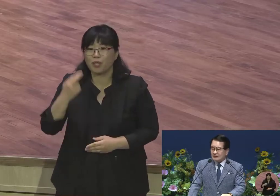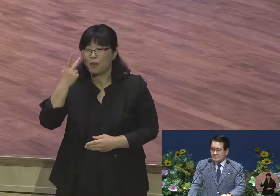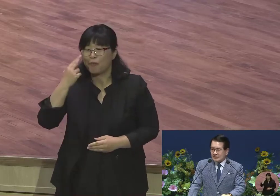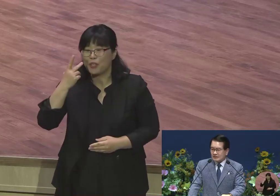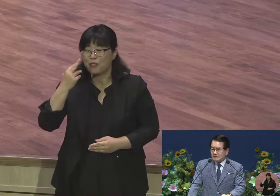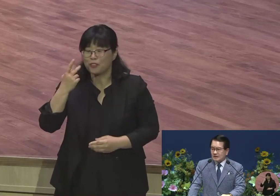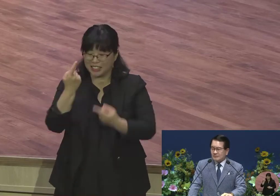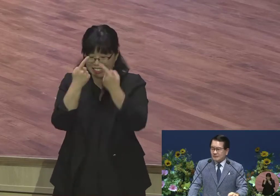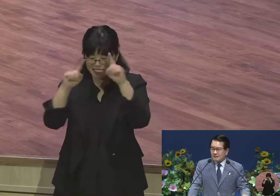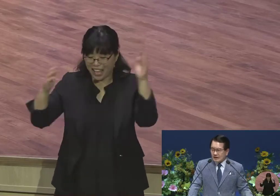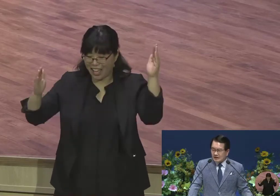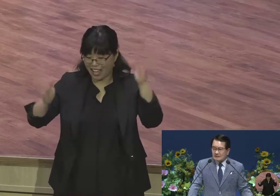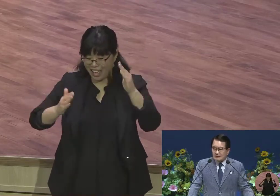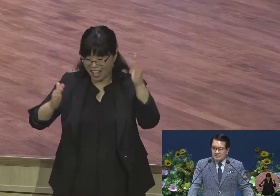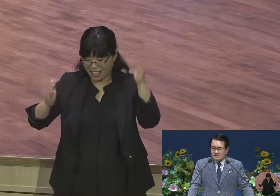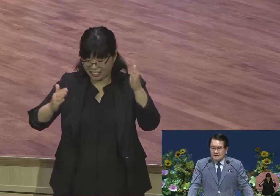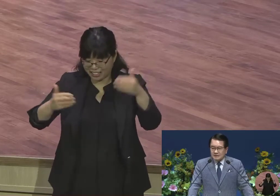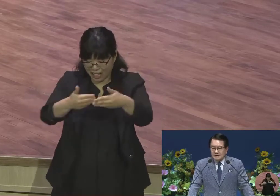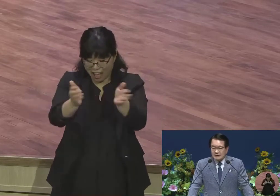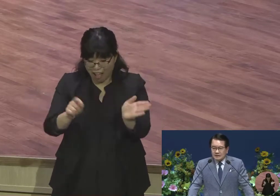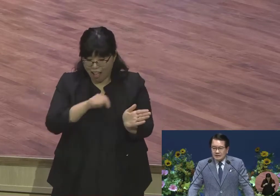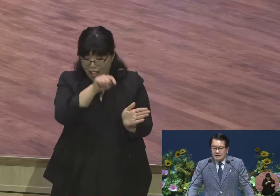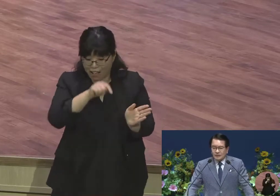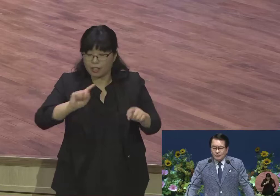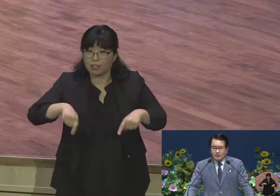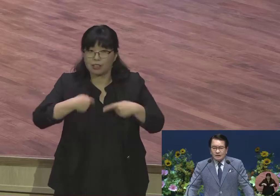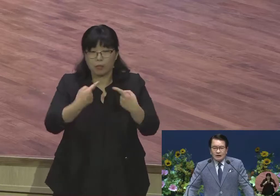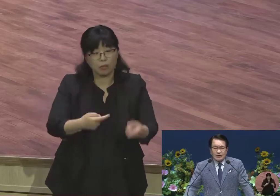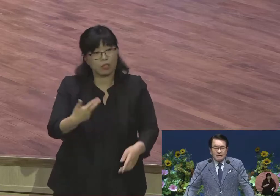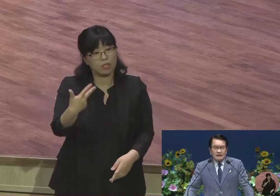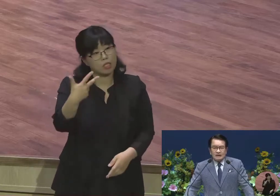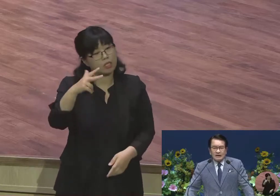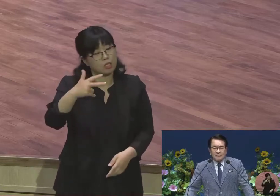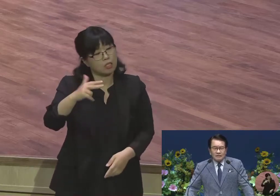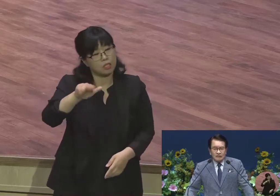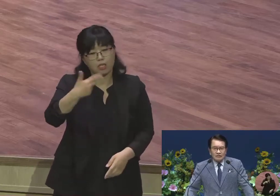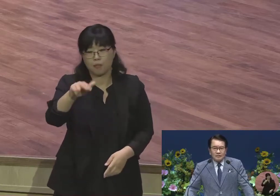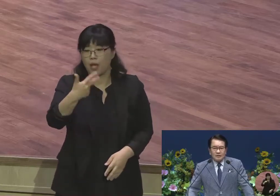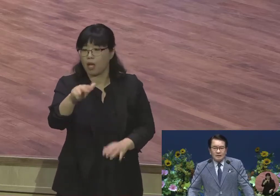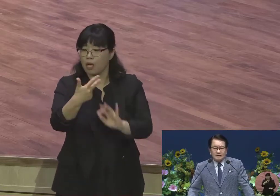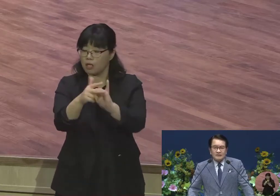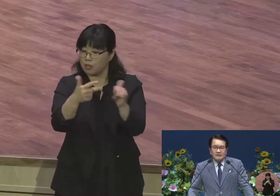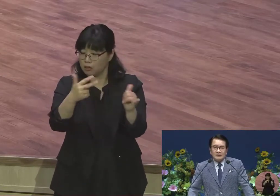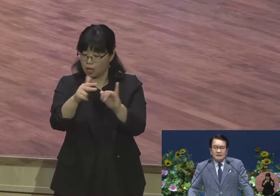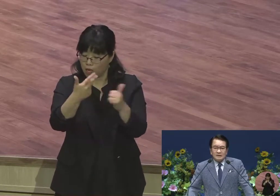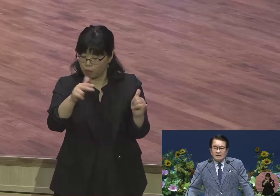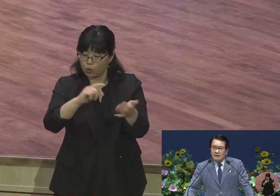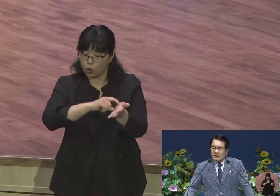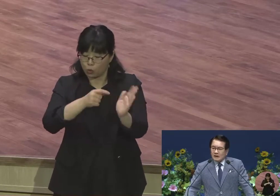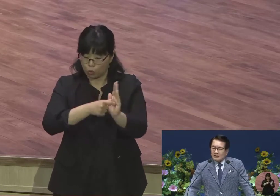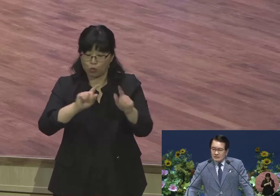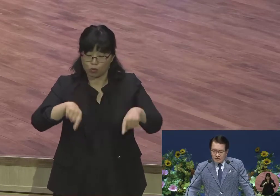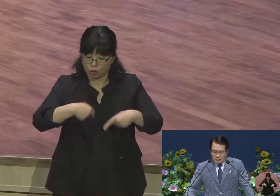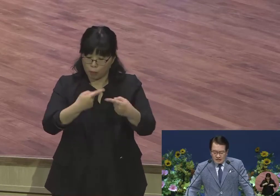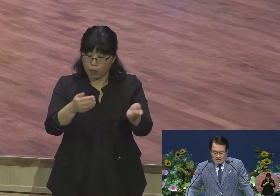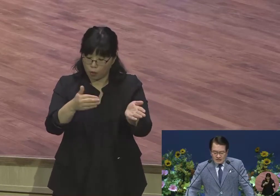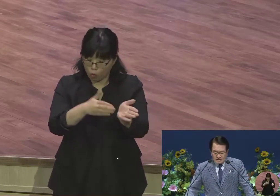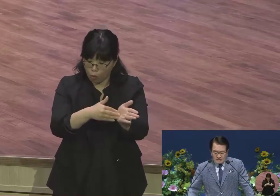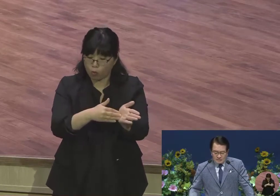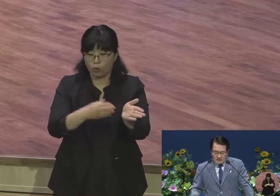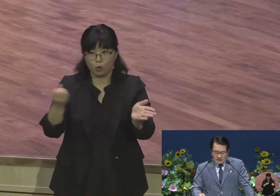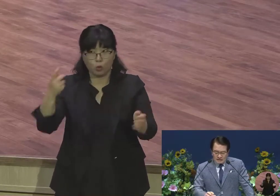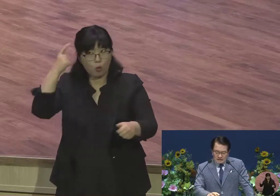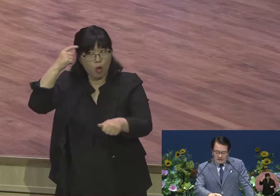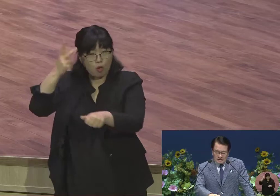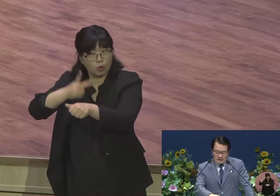대학 안에서만 캠퍼스 안에서 그렇게 교수니까 그냥 다 공짜로 다 빌려서 그렇게 다 설 수가